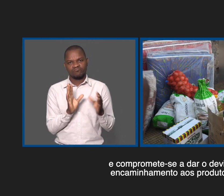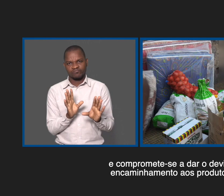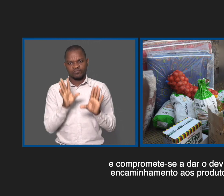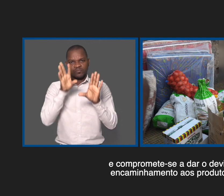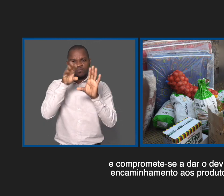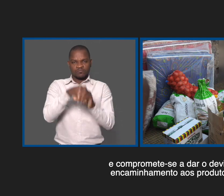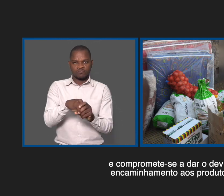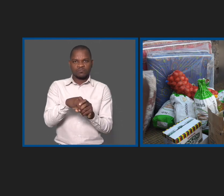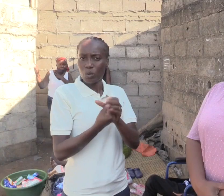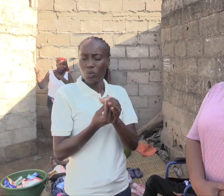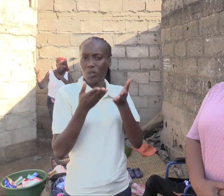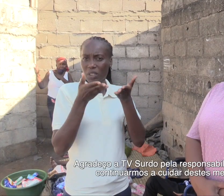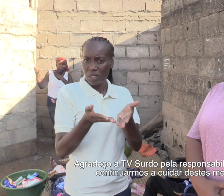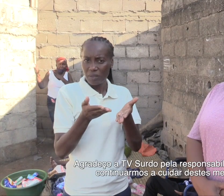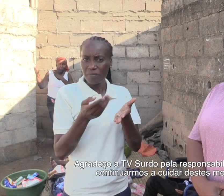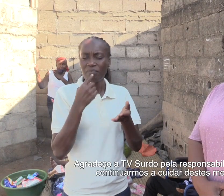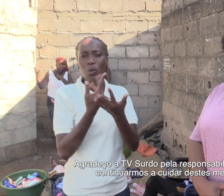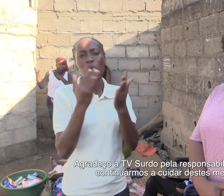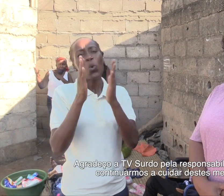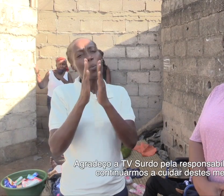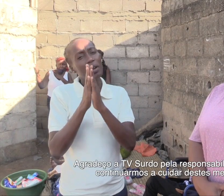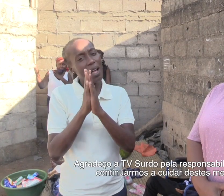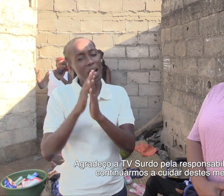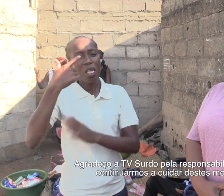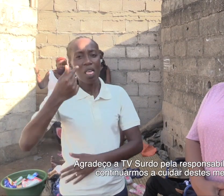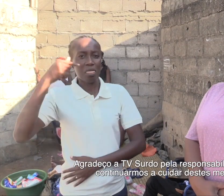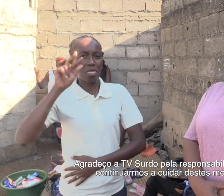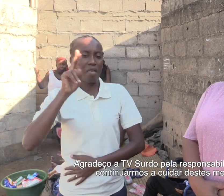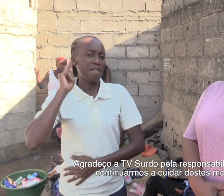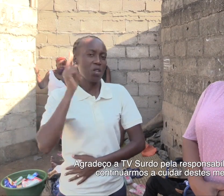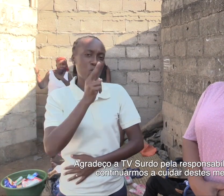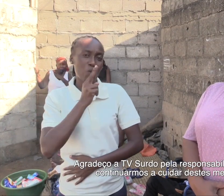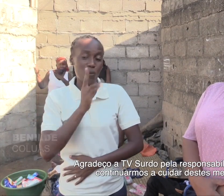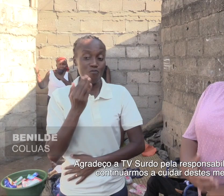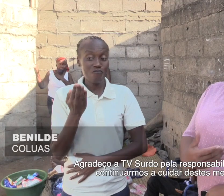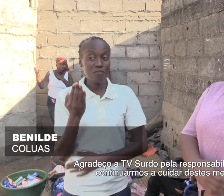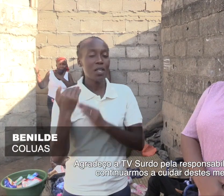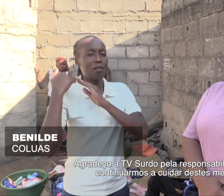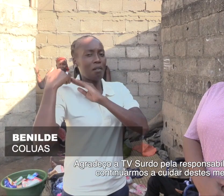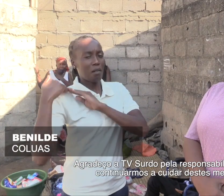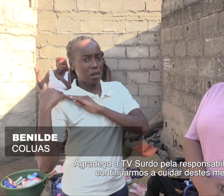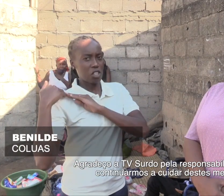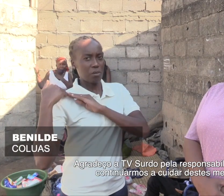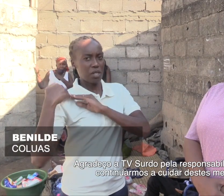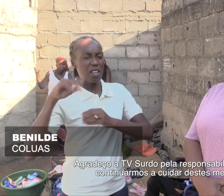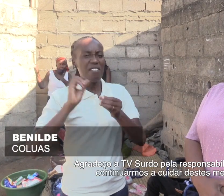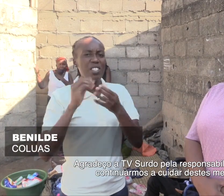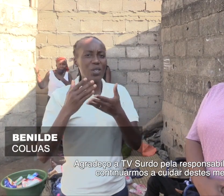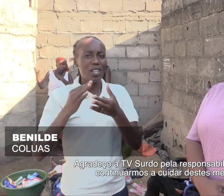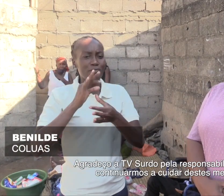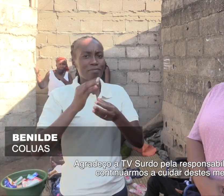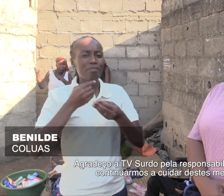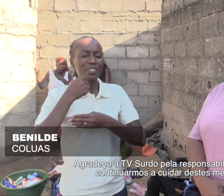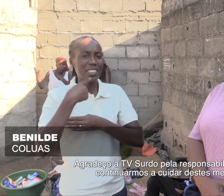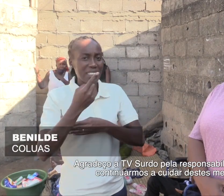aos produtos. Agradecer à TV Surdo por essa responsabilidade que deu à cooperativa,